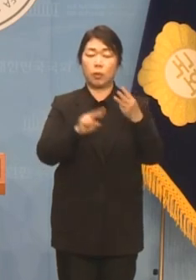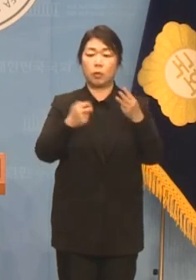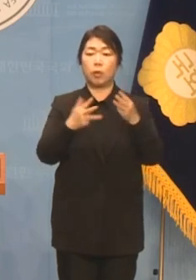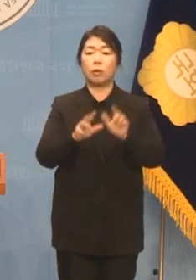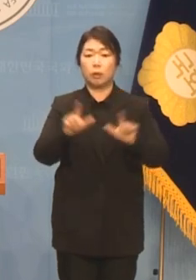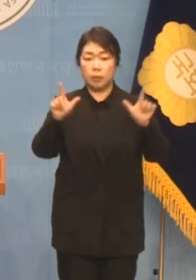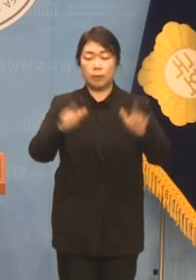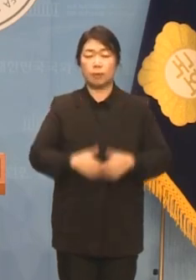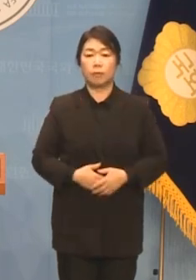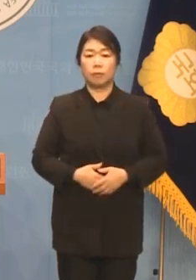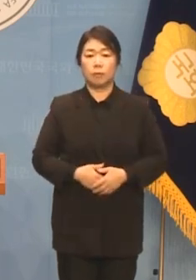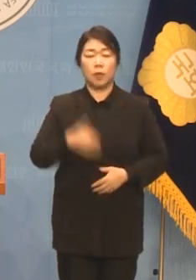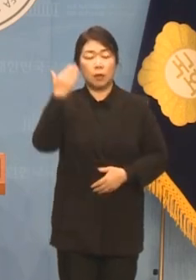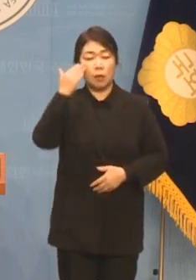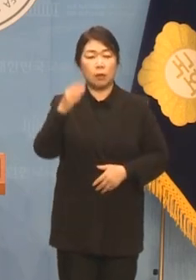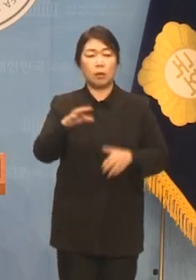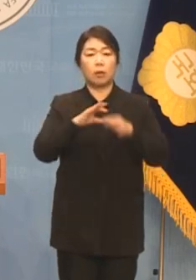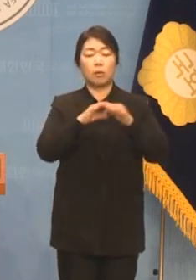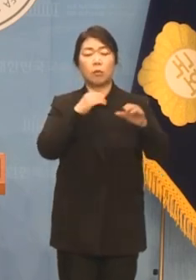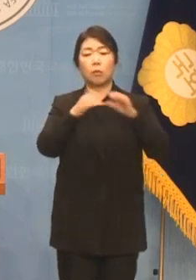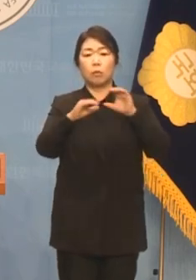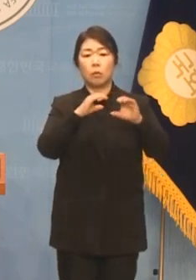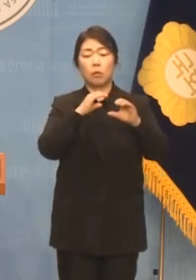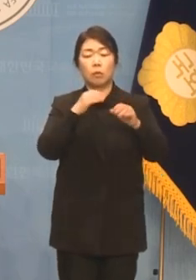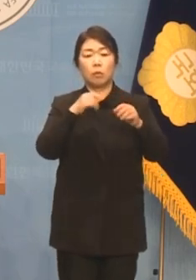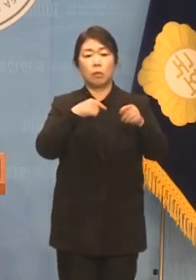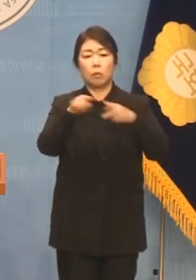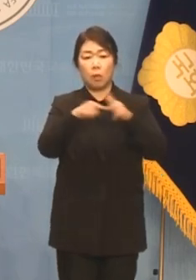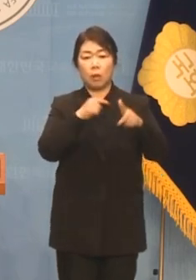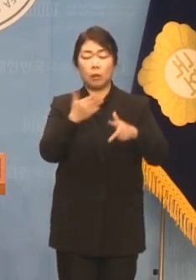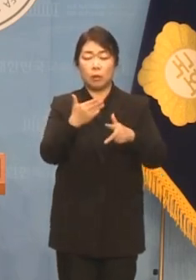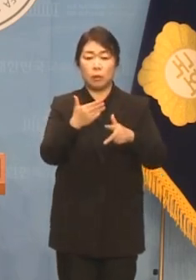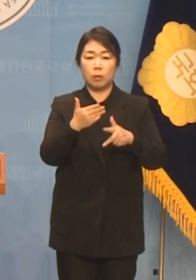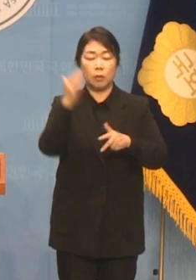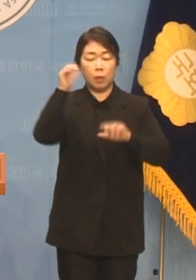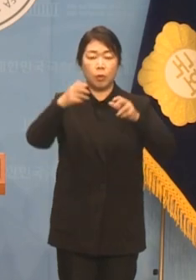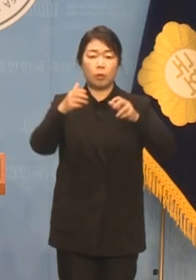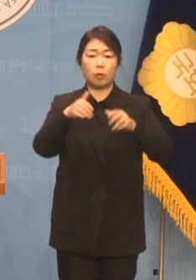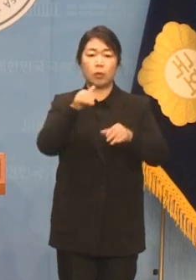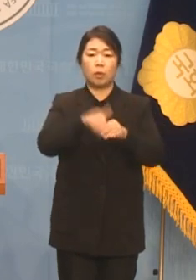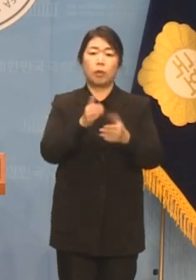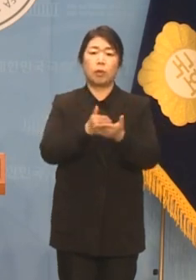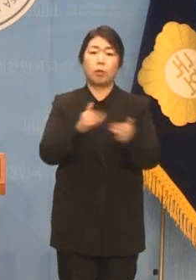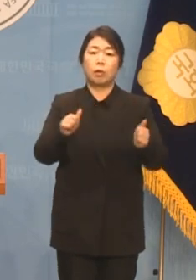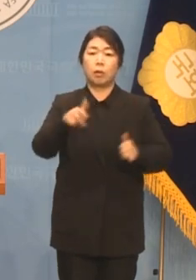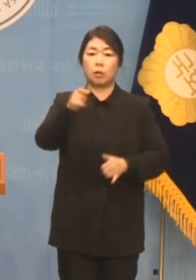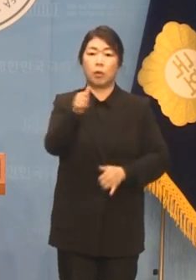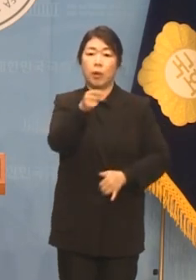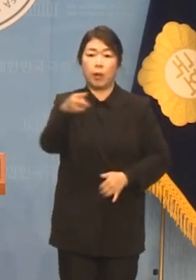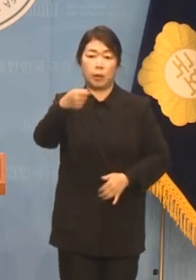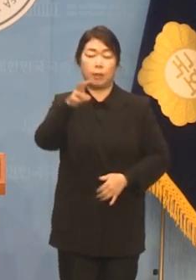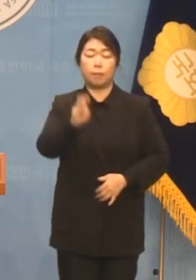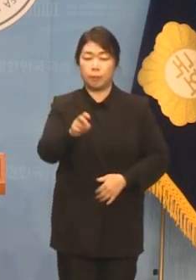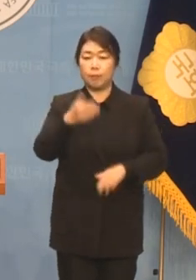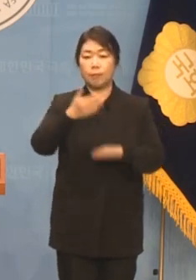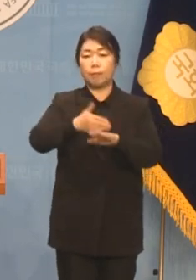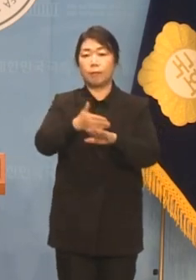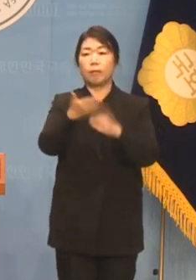28일 상식이 통하는 대한민국 국민의 미래 중앙 선대의 대변인 정혜림 있니다